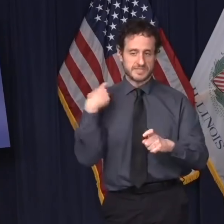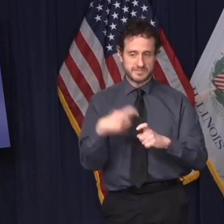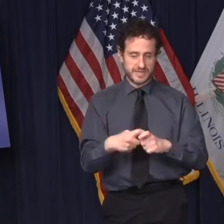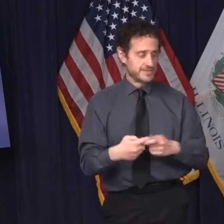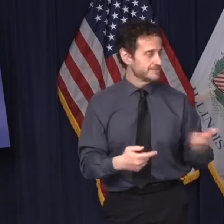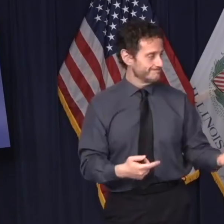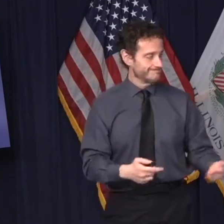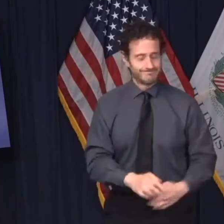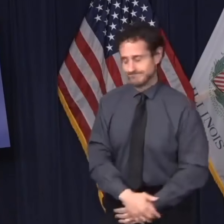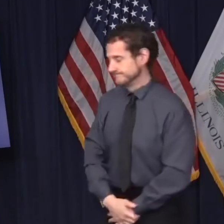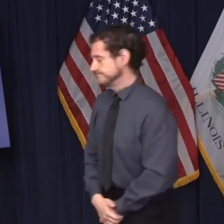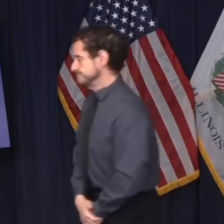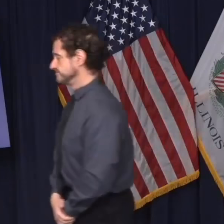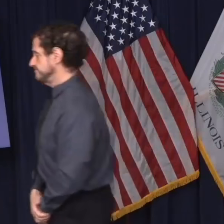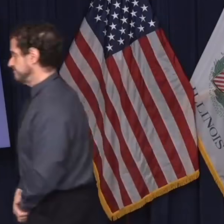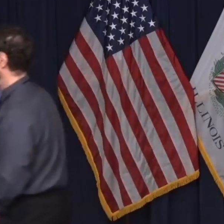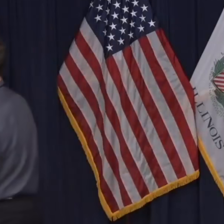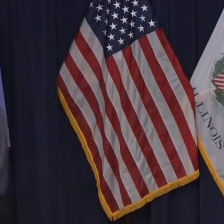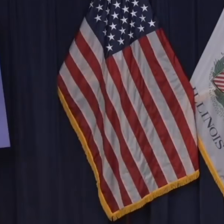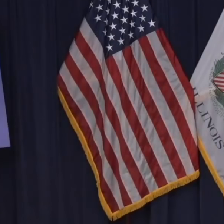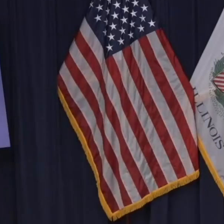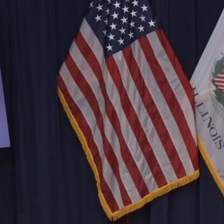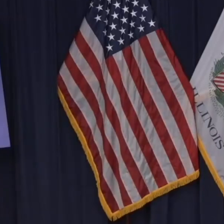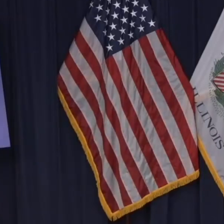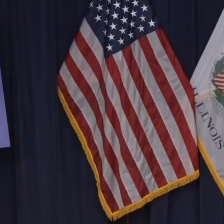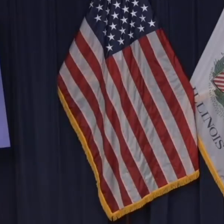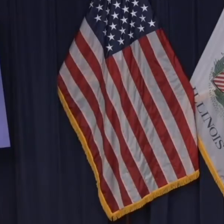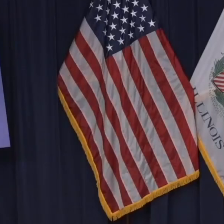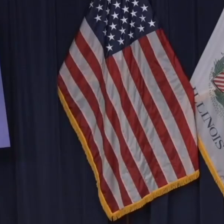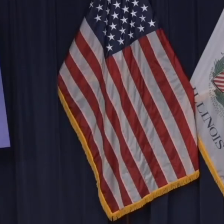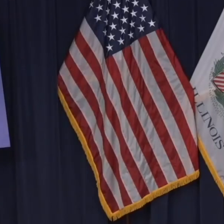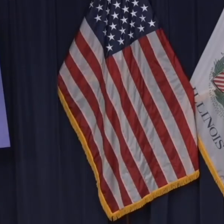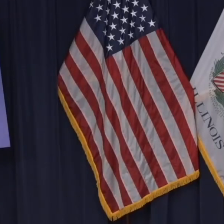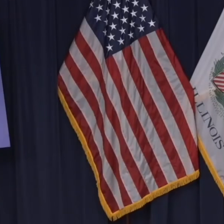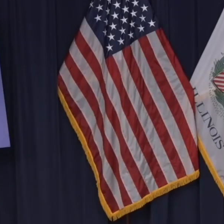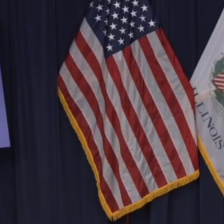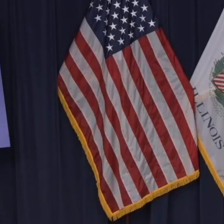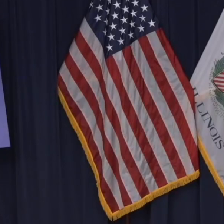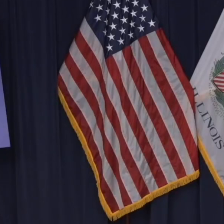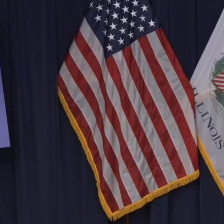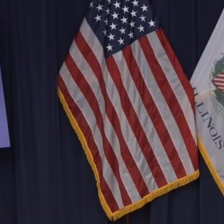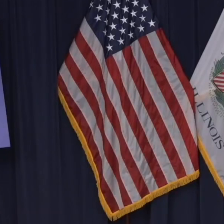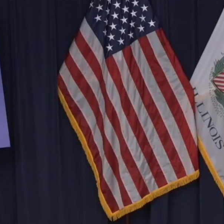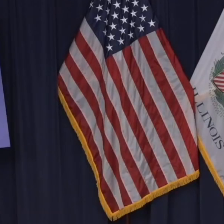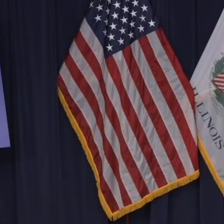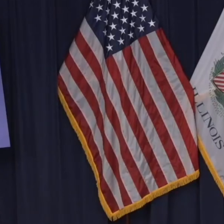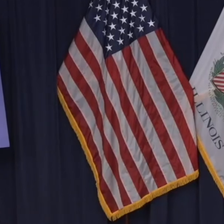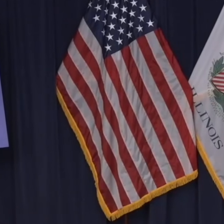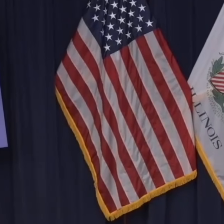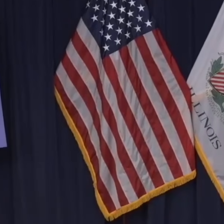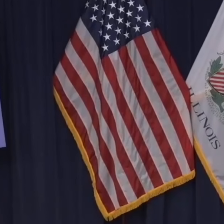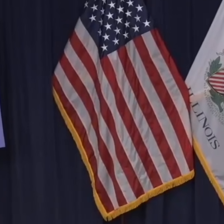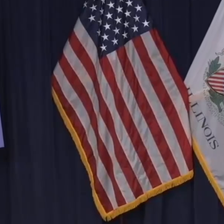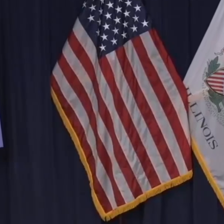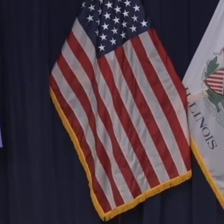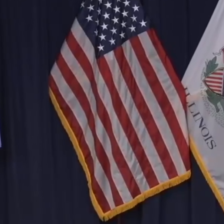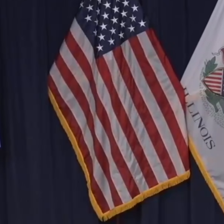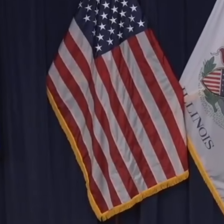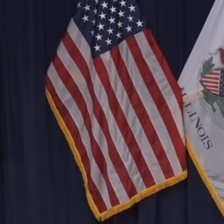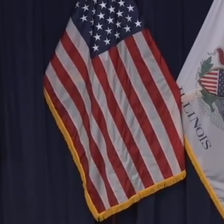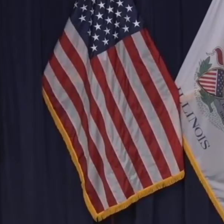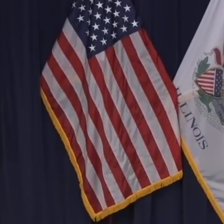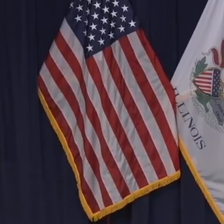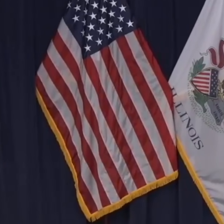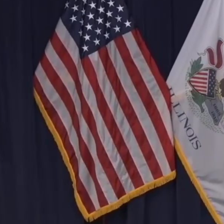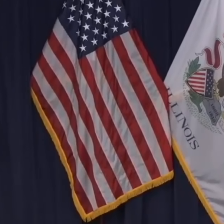feliz cumpleaños a mi hija chica. Agradezco al gobernador Pritzker por su liderazgo durante esta